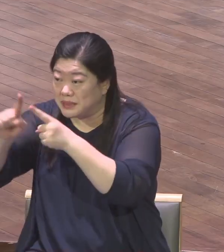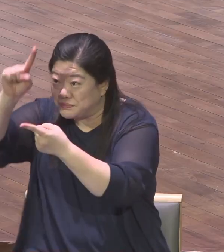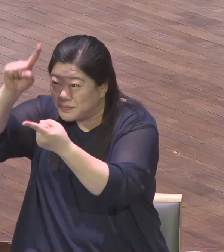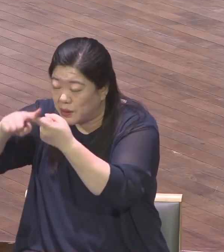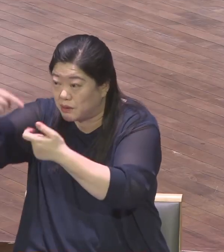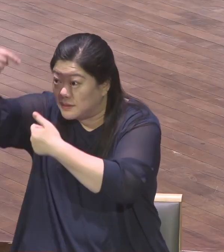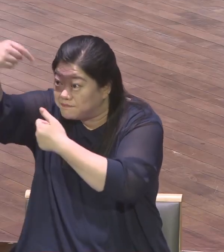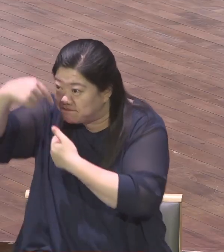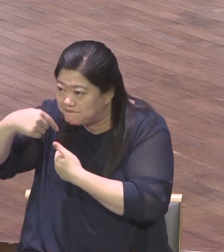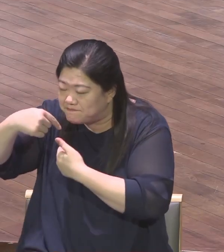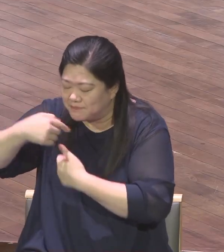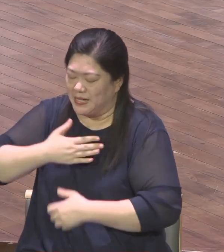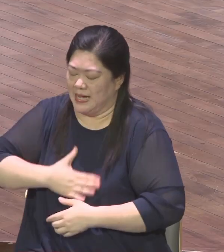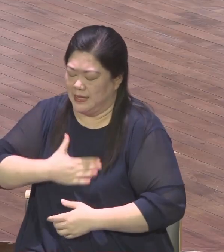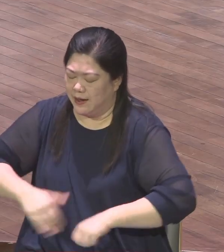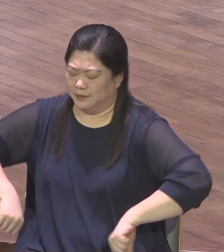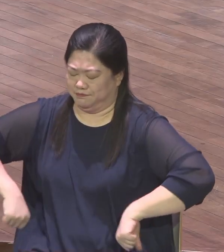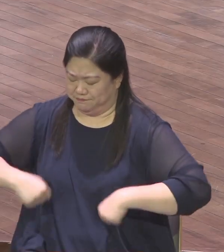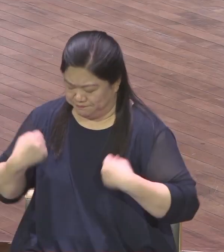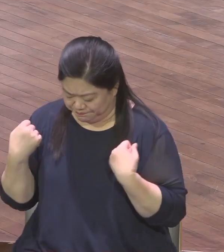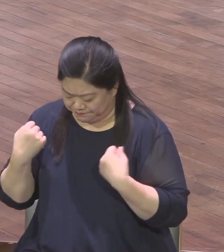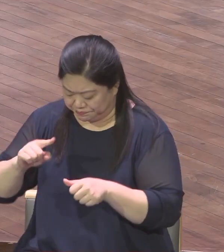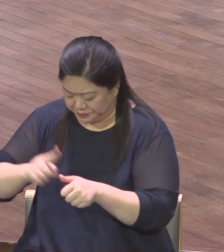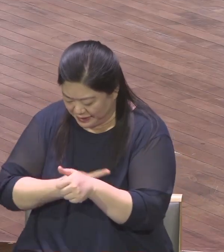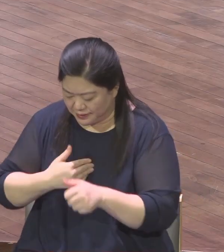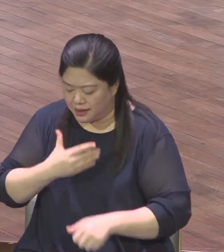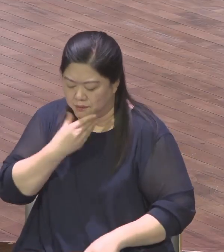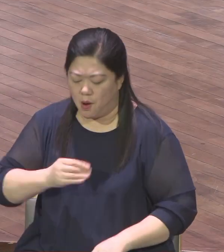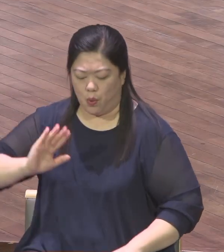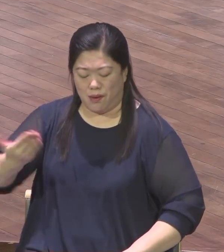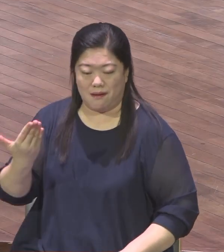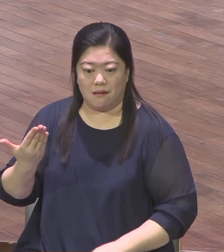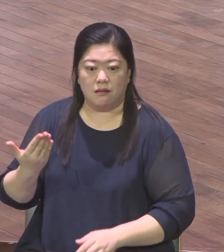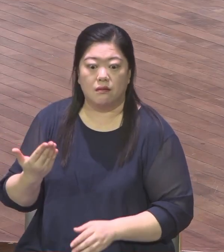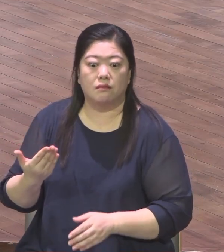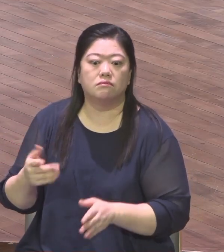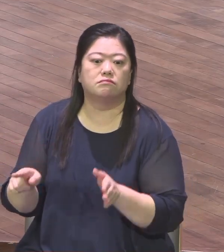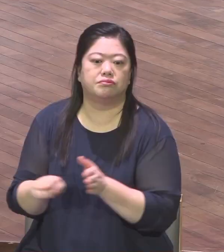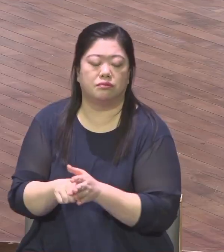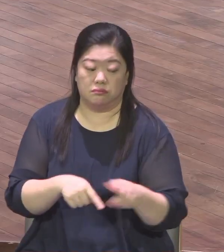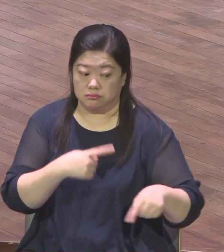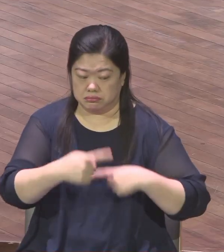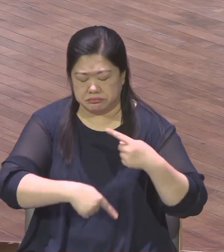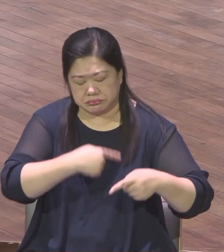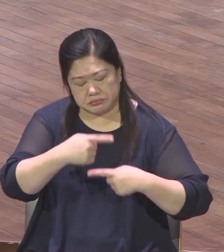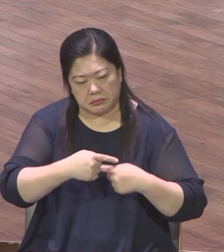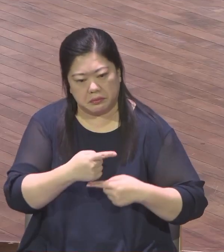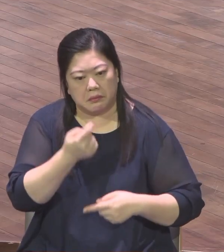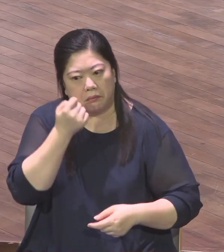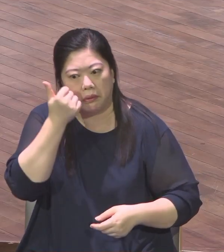그 삶이 복된 자리에 있게 된다.